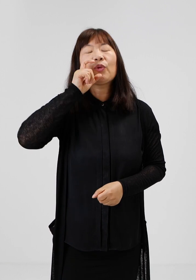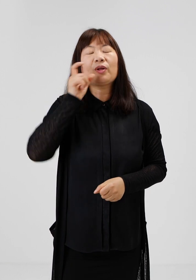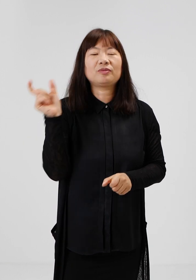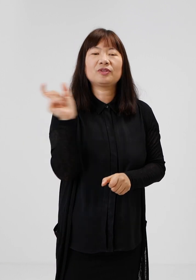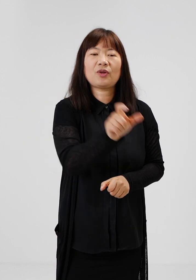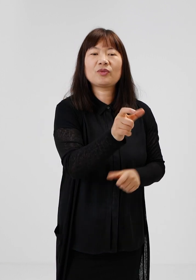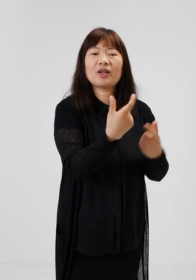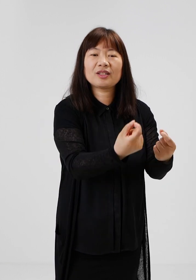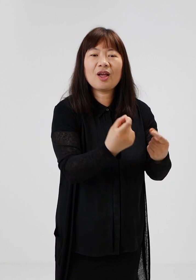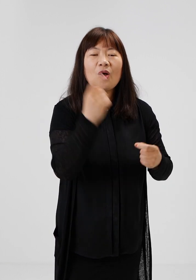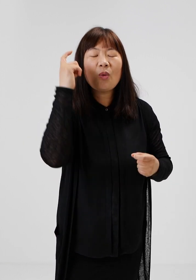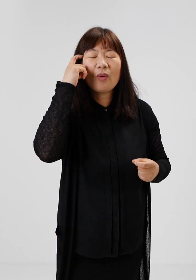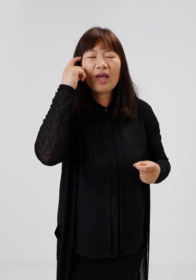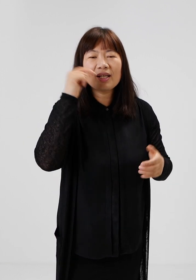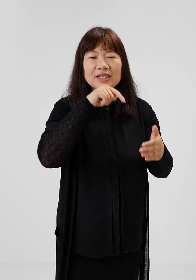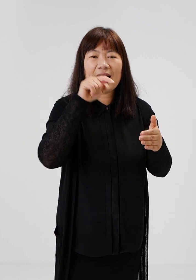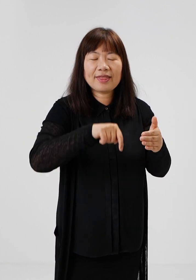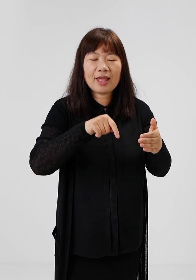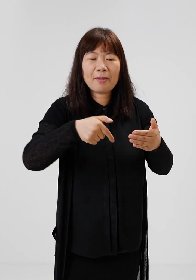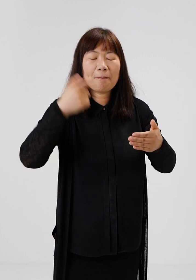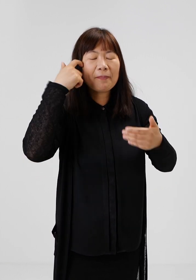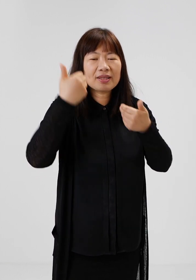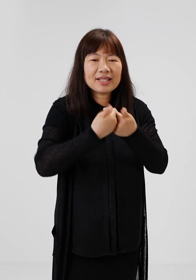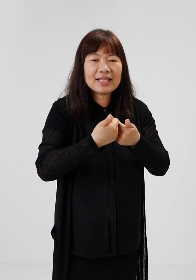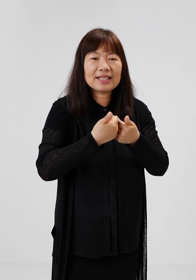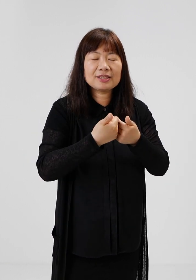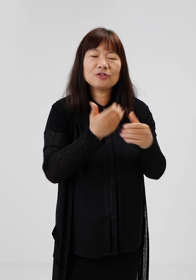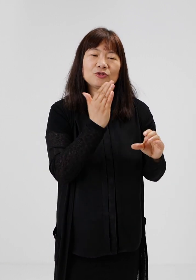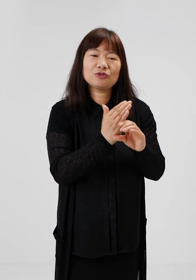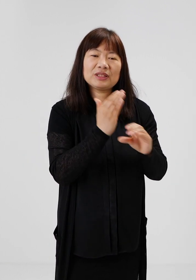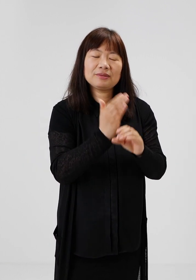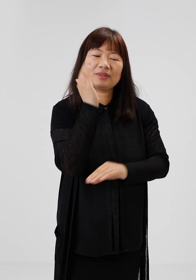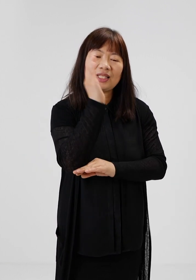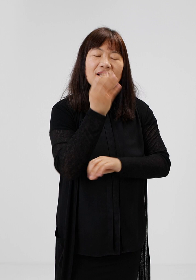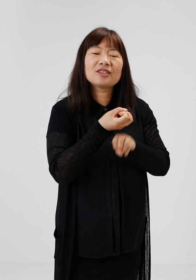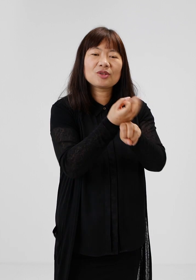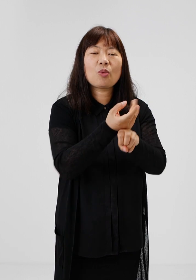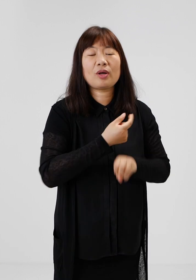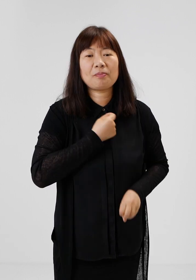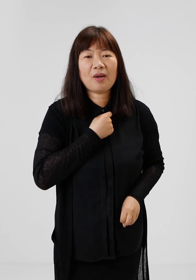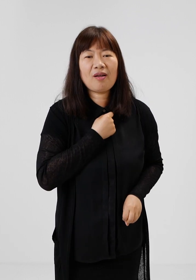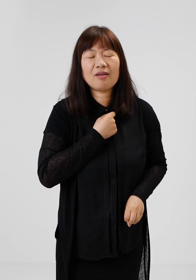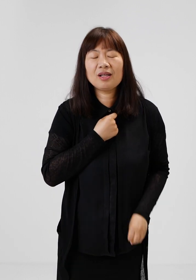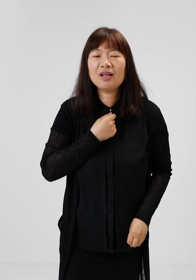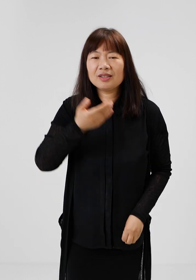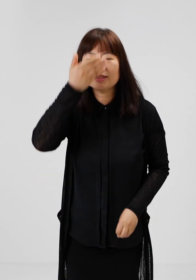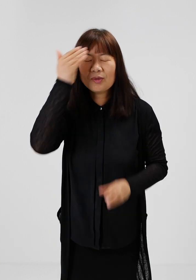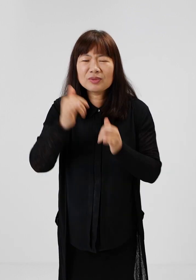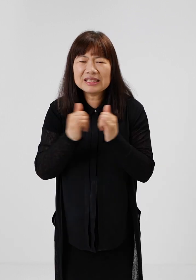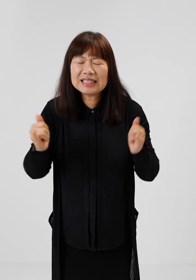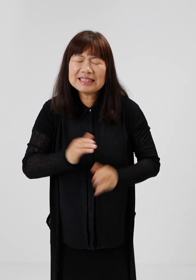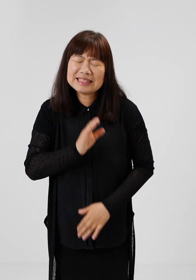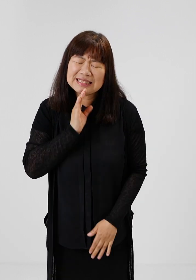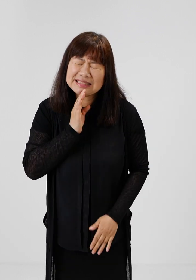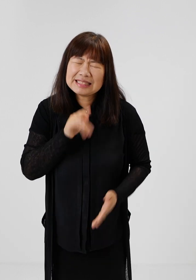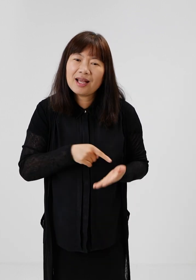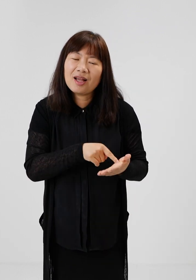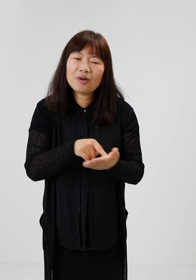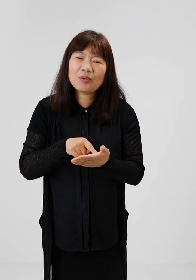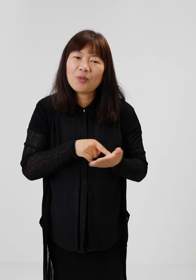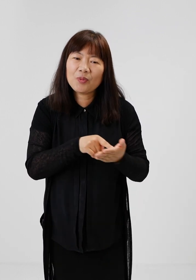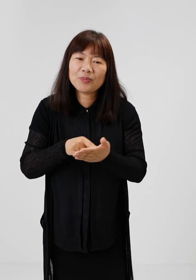역설적인 이야기를 하고 싶어서. 젊은이들의 절박함이, 청춘들의